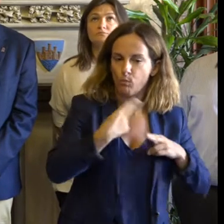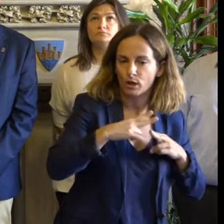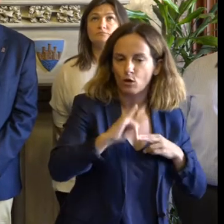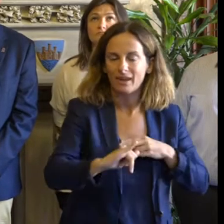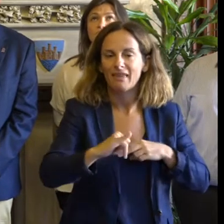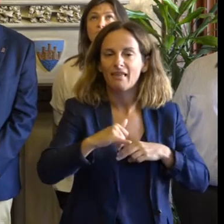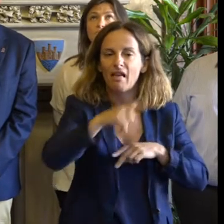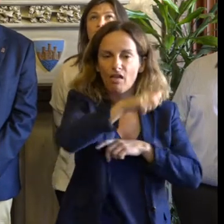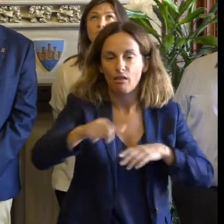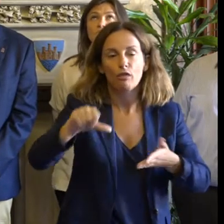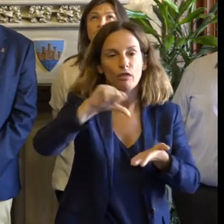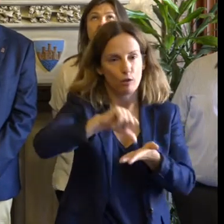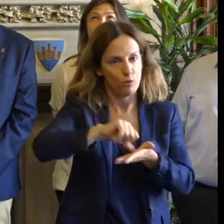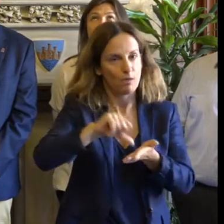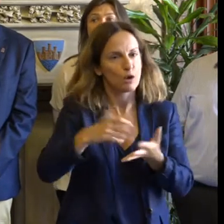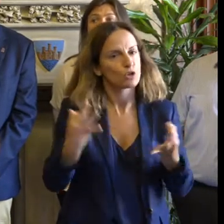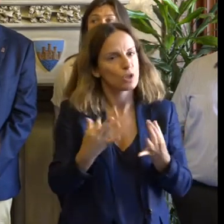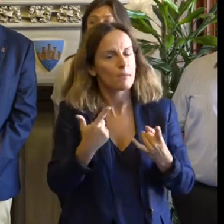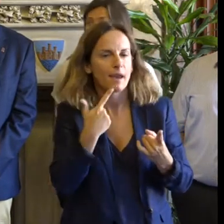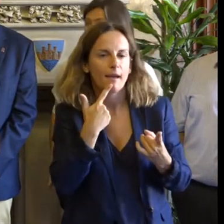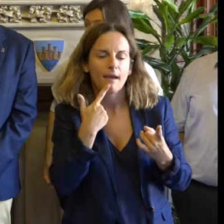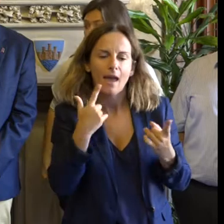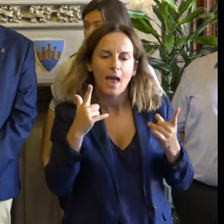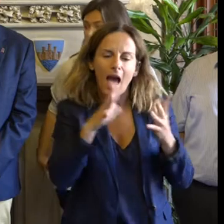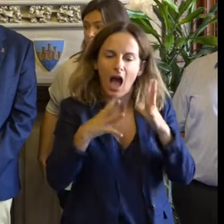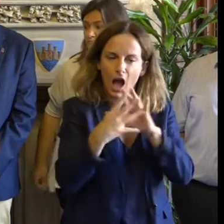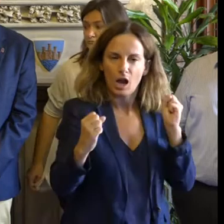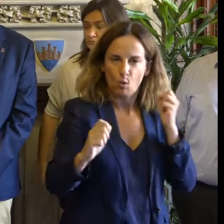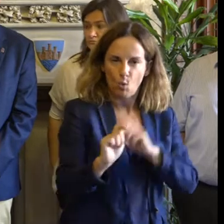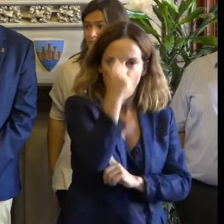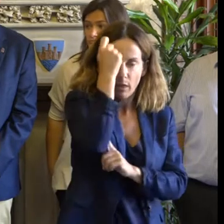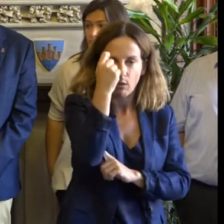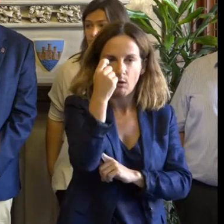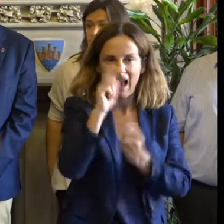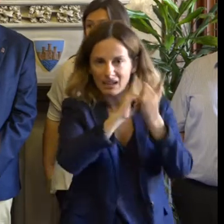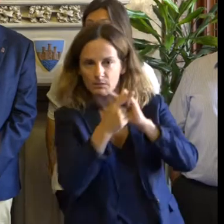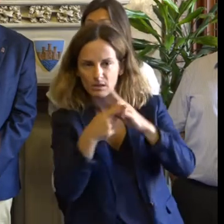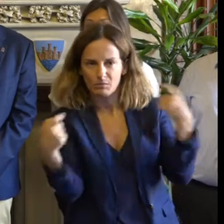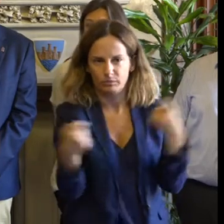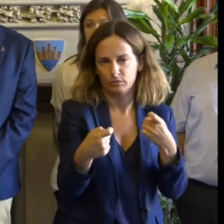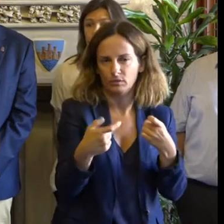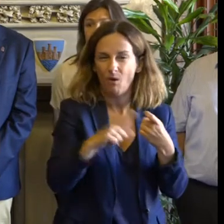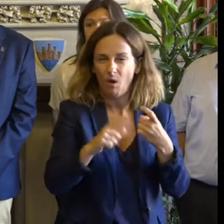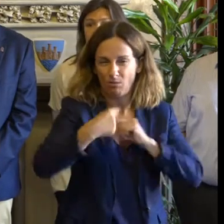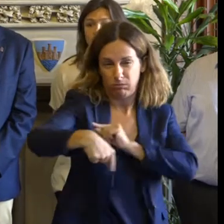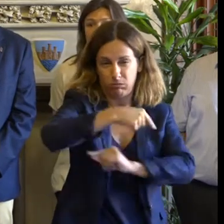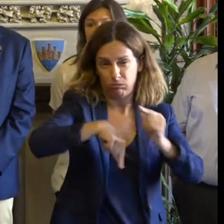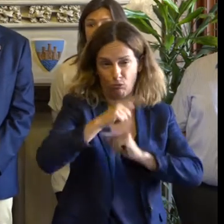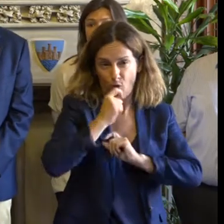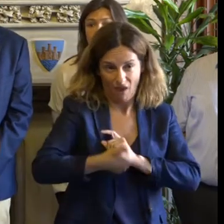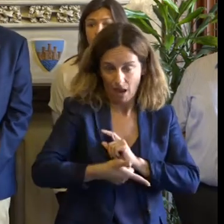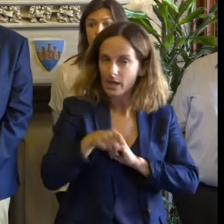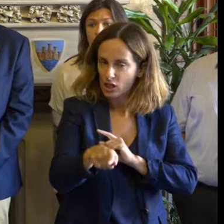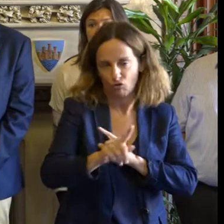ha de ser un exemple de concòrdia i acord, mai d'enfrontament o discussió estèril. En resum, un any de molta feina en el que